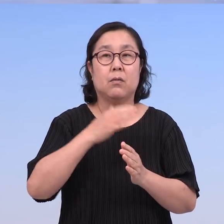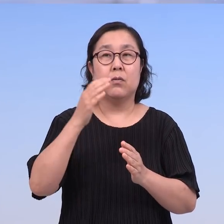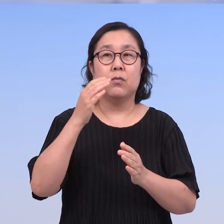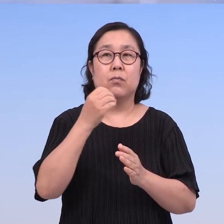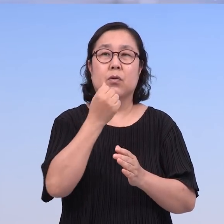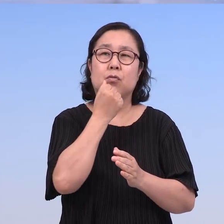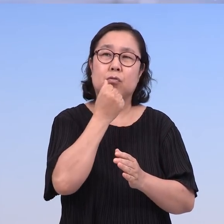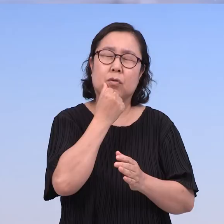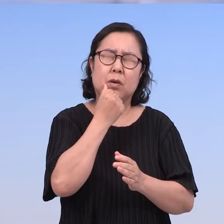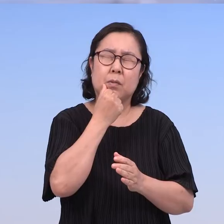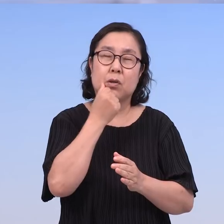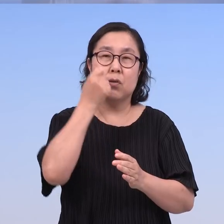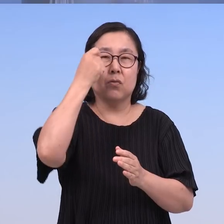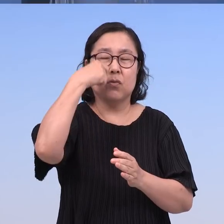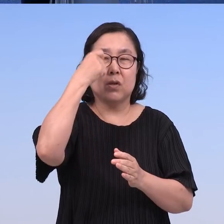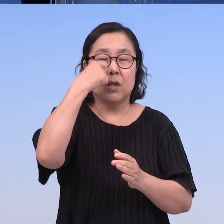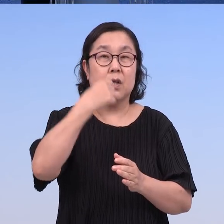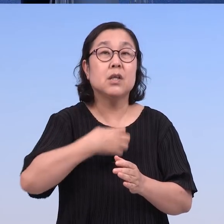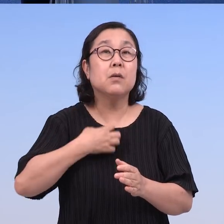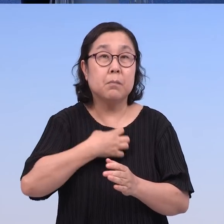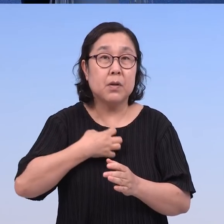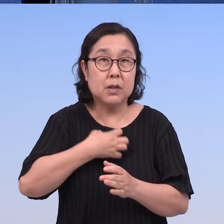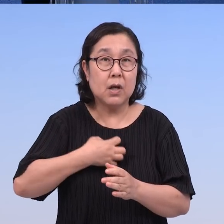우프다 그럴까요?